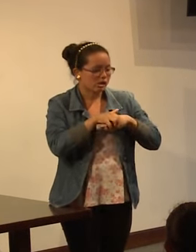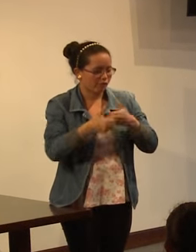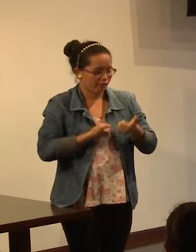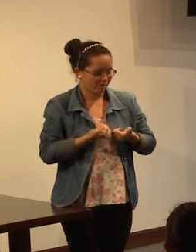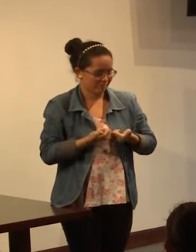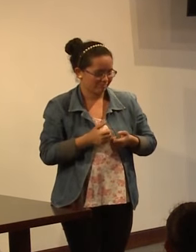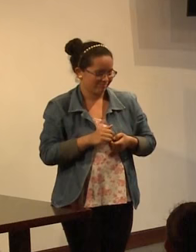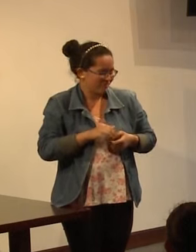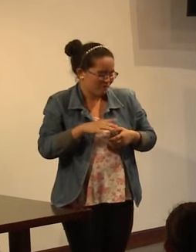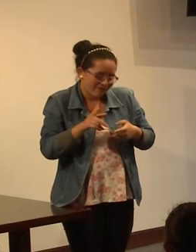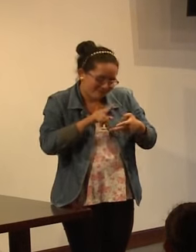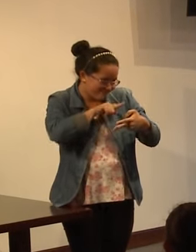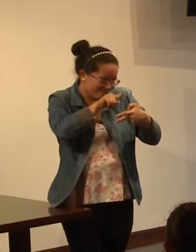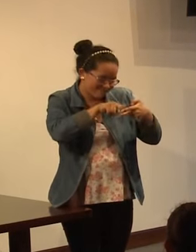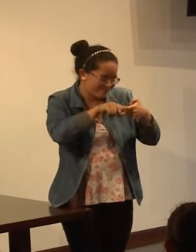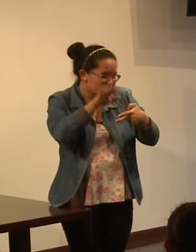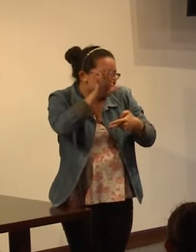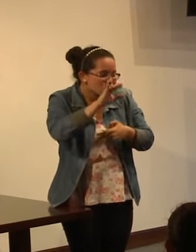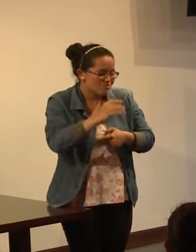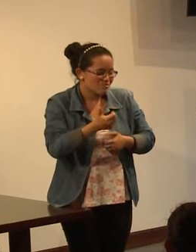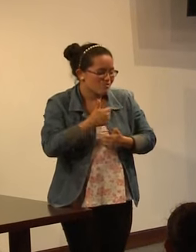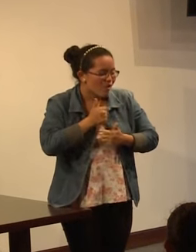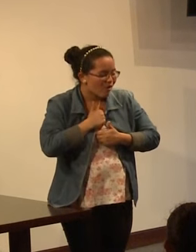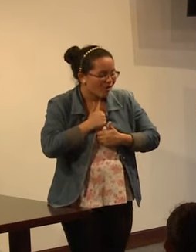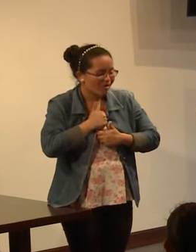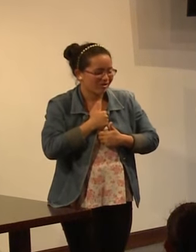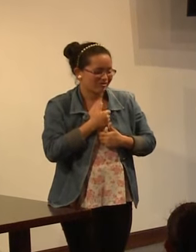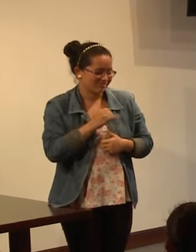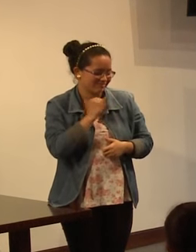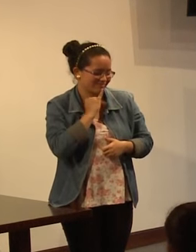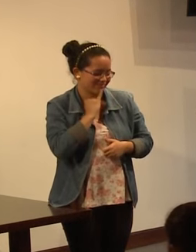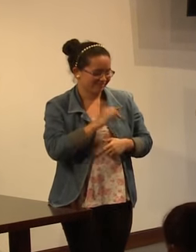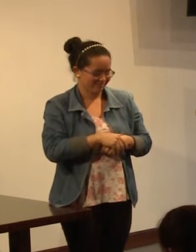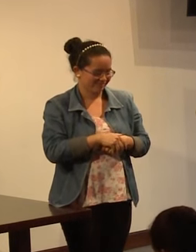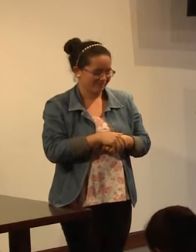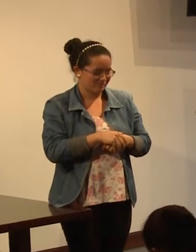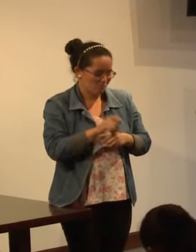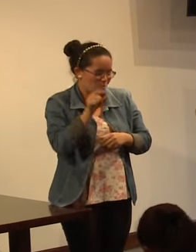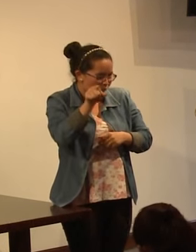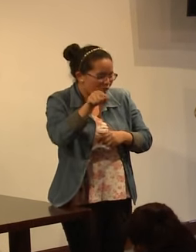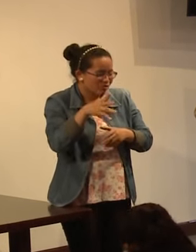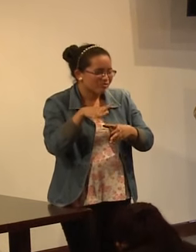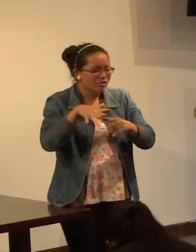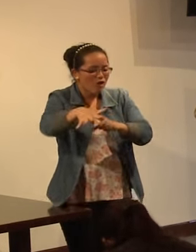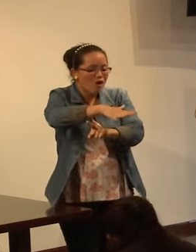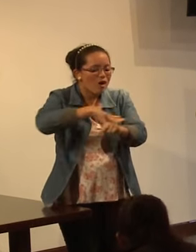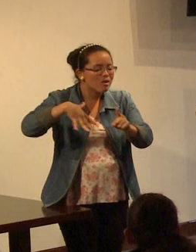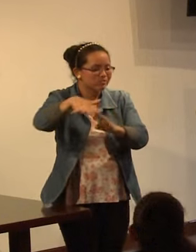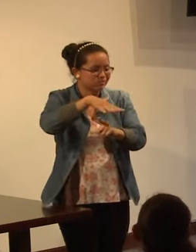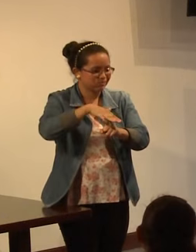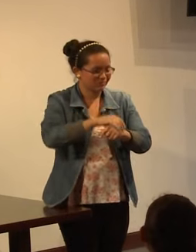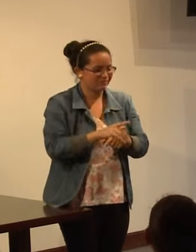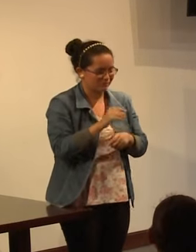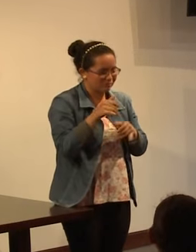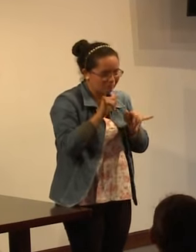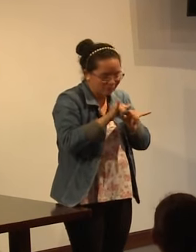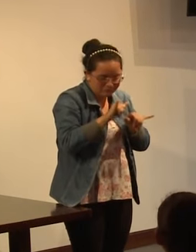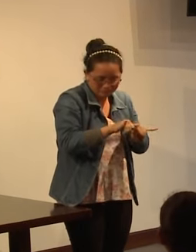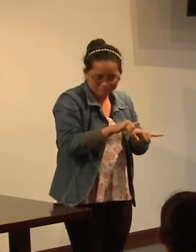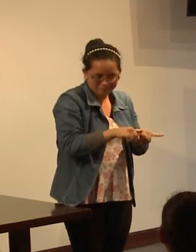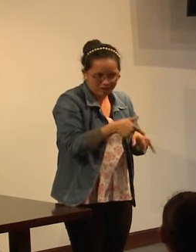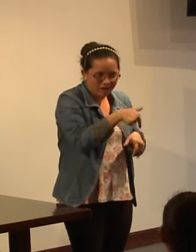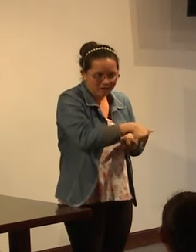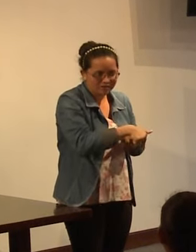pero lo aprende como un lenguaje. Y fíjense que así como uno está sometido a ese lenguaje verbal, a la oralidad, pues también uno está sometido